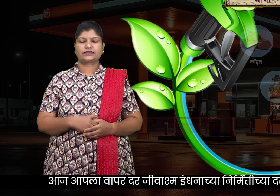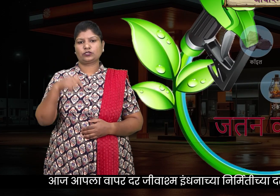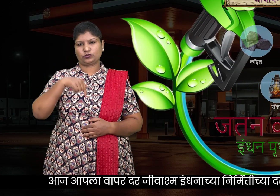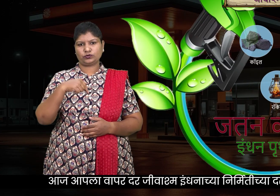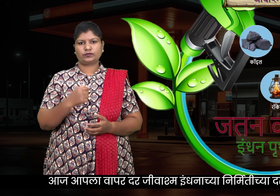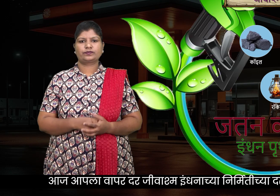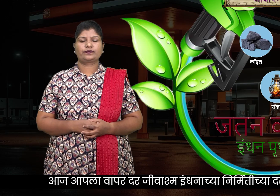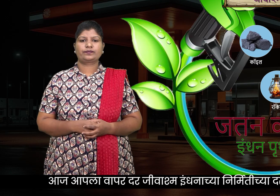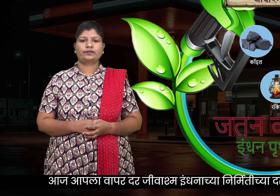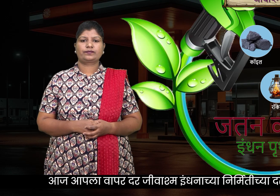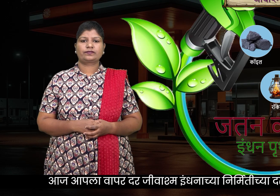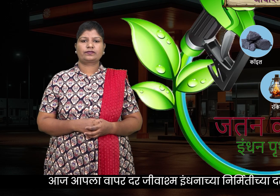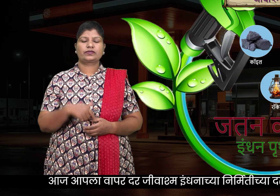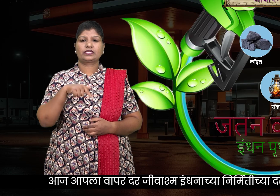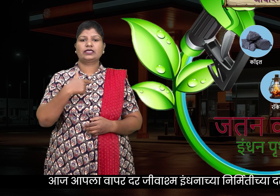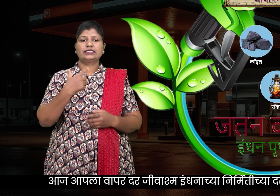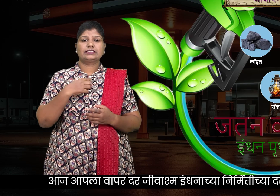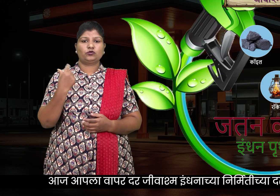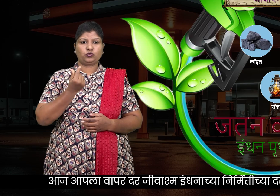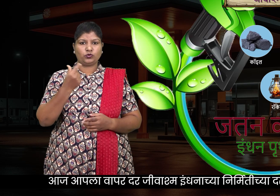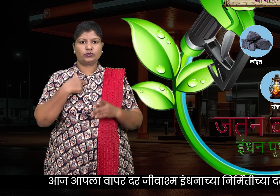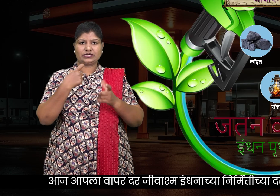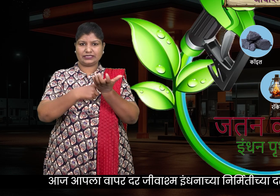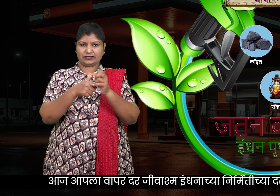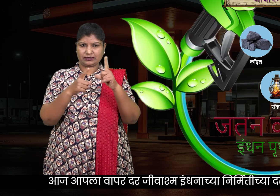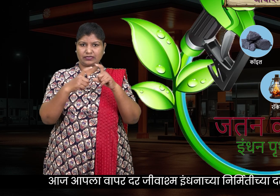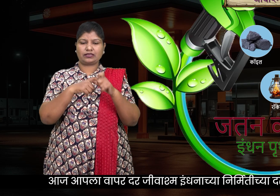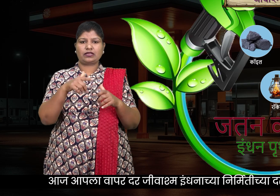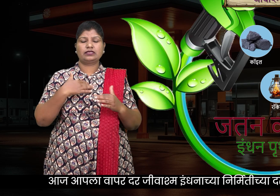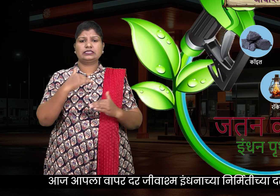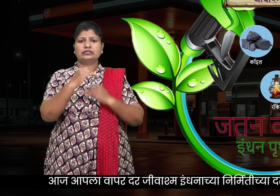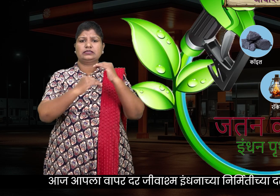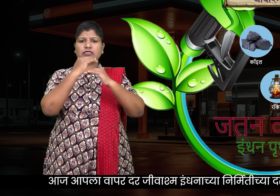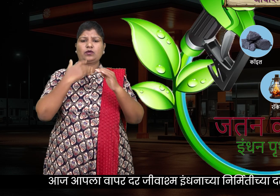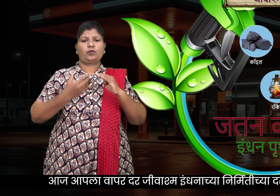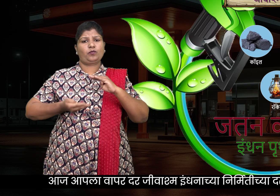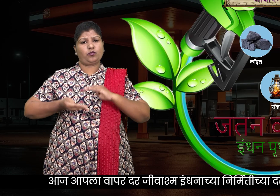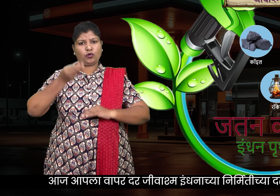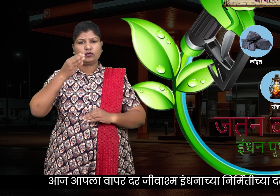आज आपला वापर दर जीवाश्म इंधनाच्या निर्मितीच्या दरापेक्षा जास्त आहे.